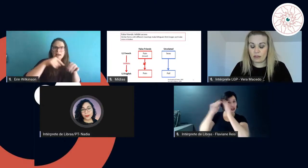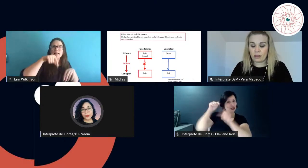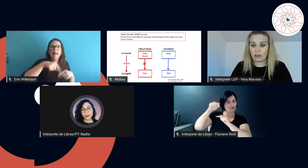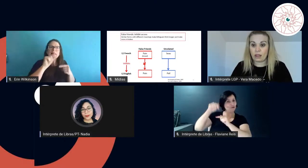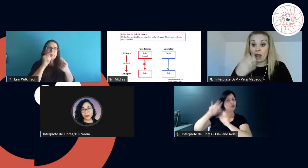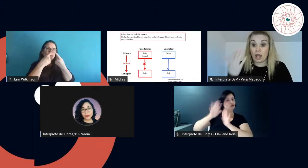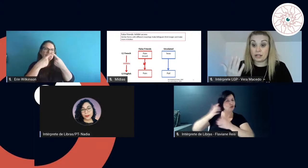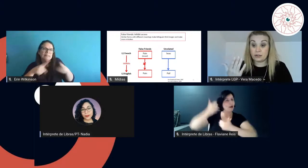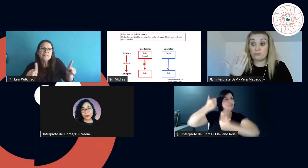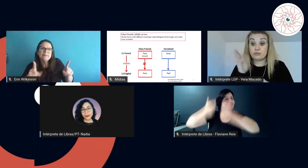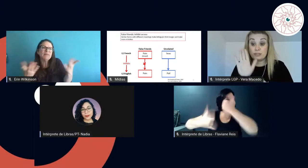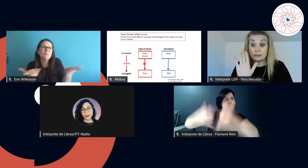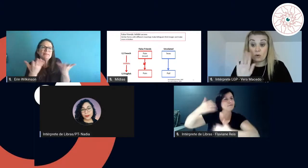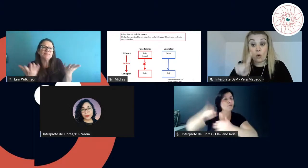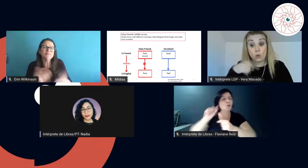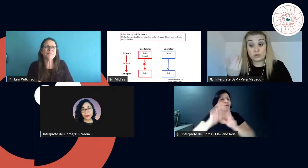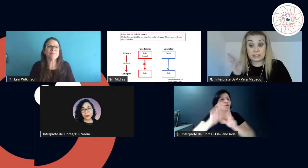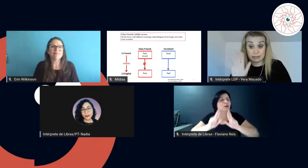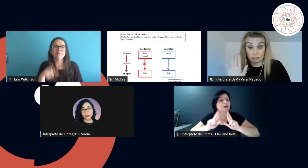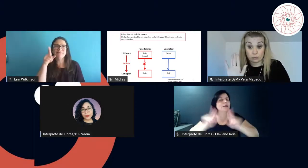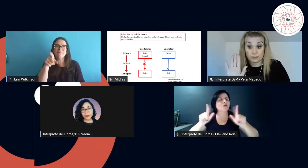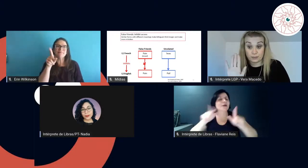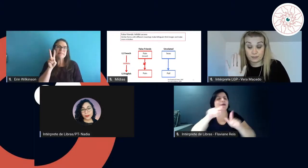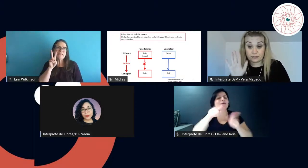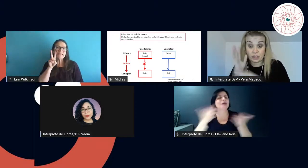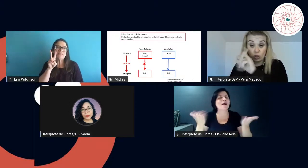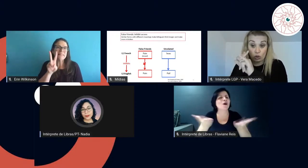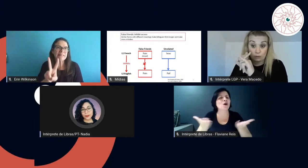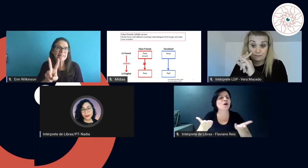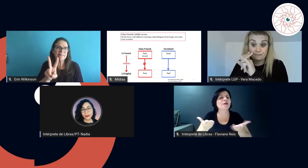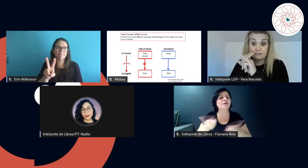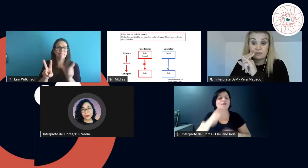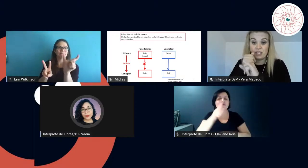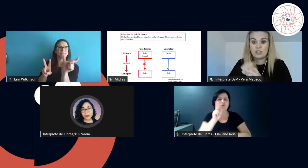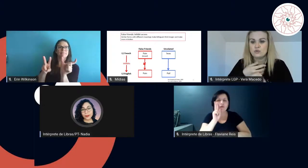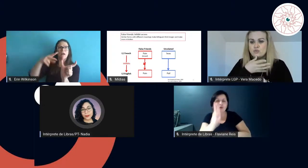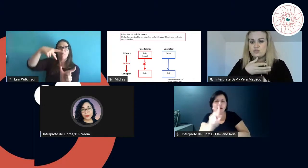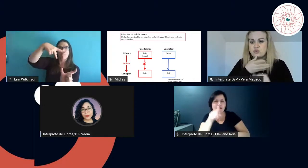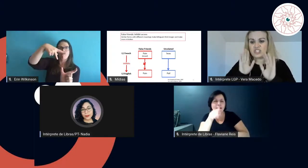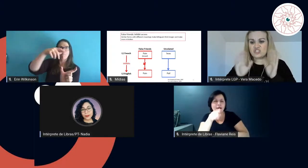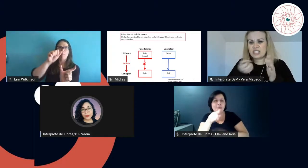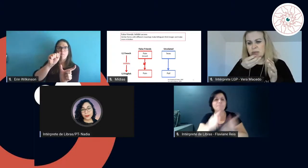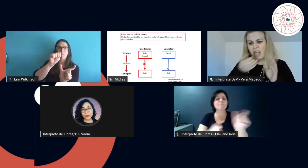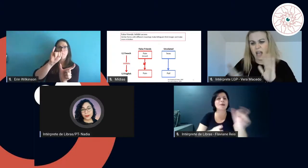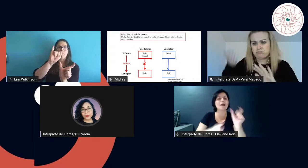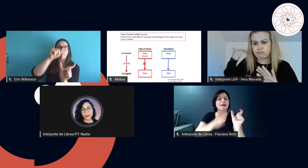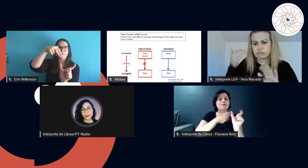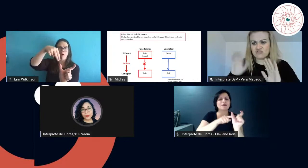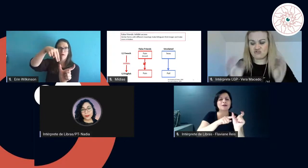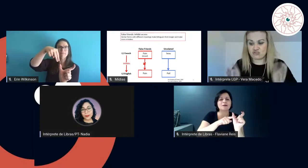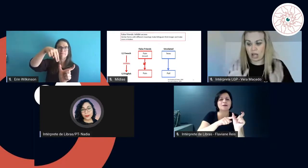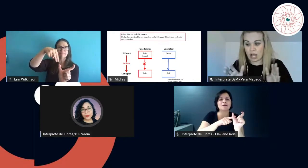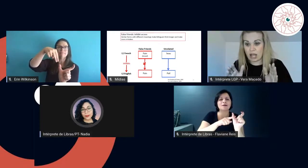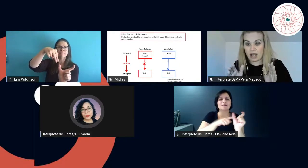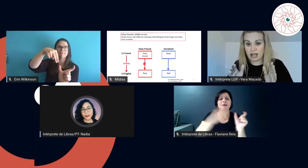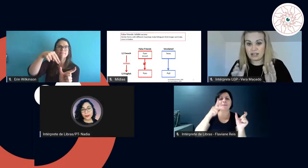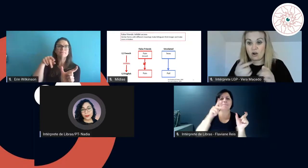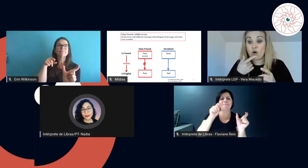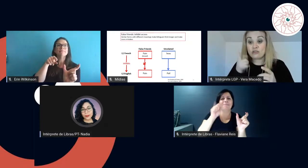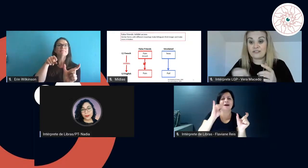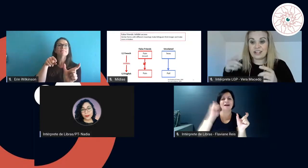Ah, o outro exemplo é que eu já expliquei até e já já estou